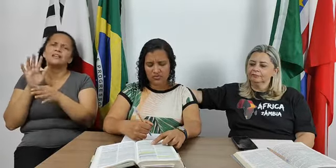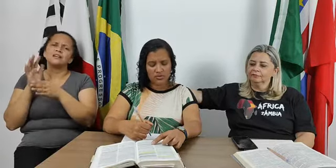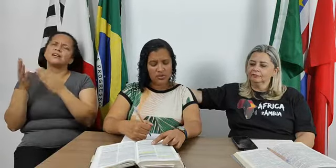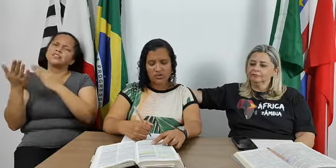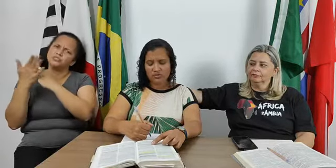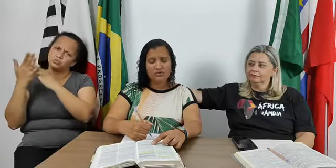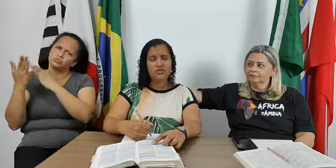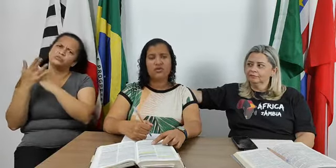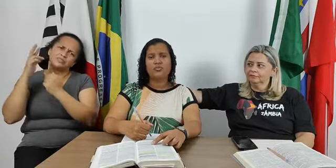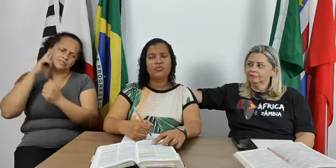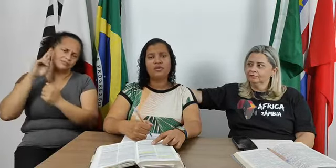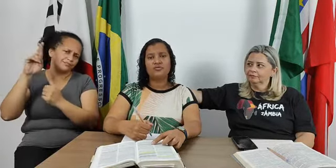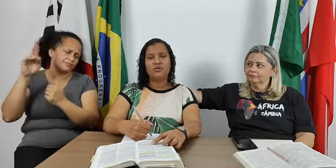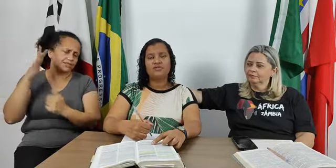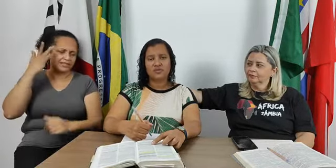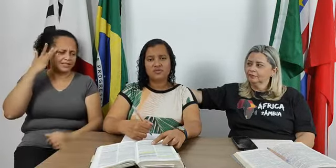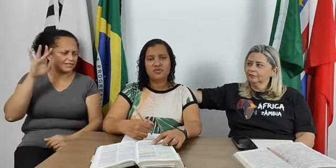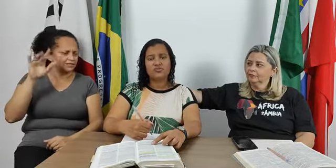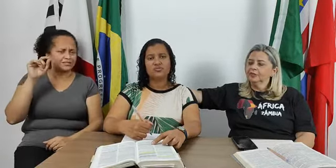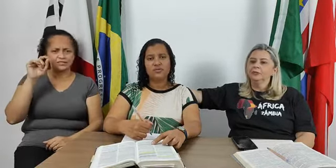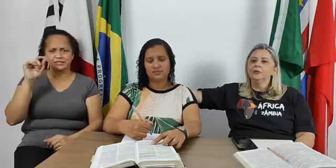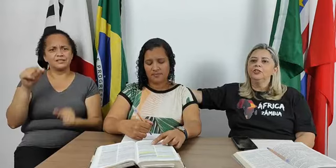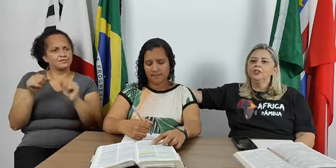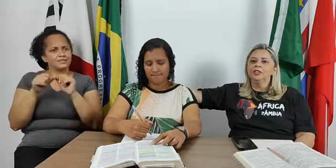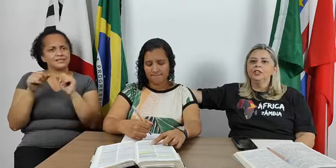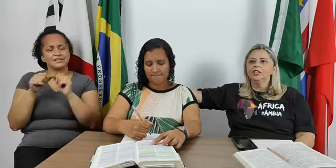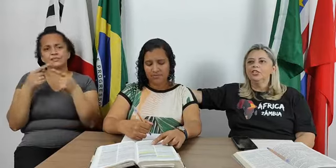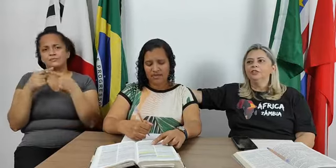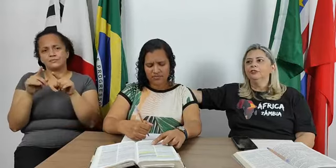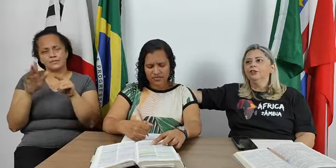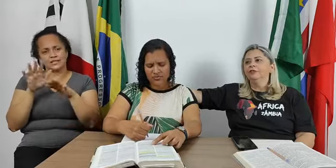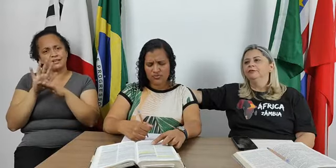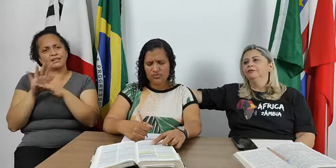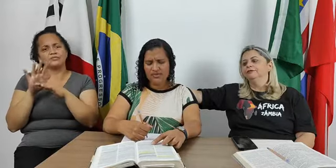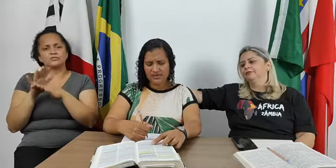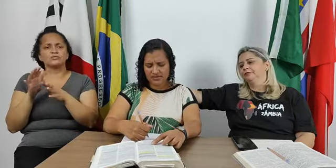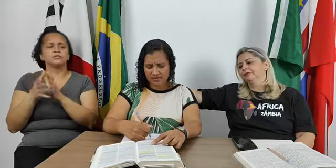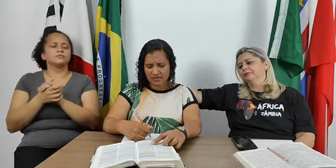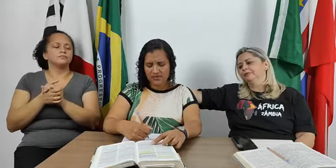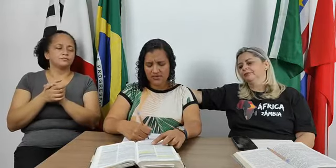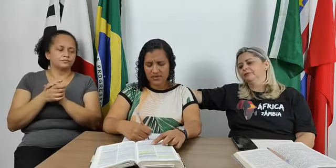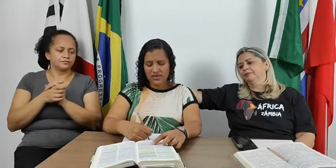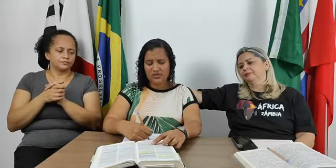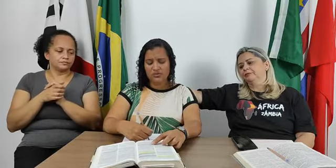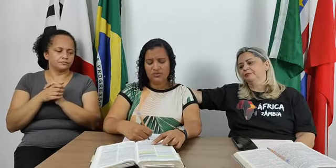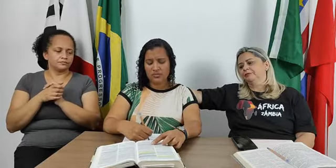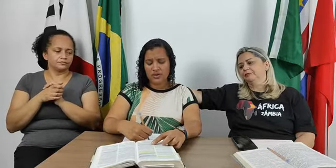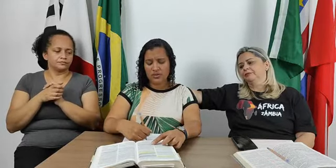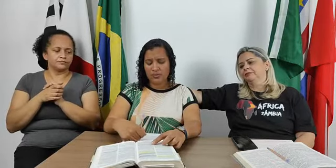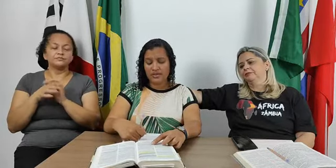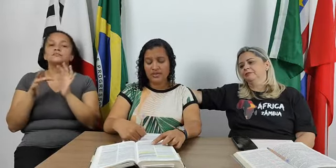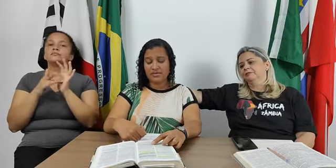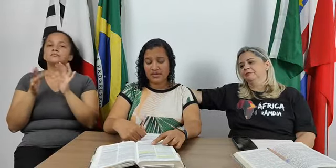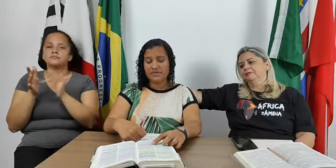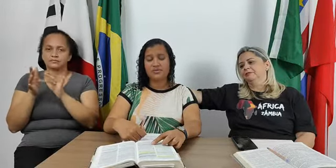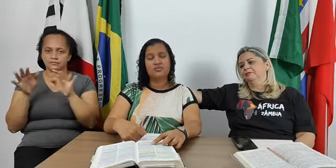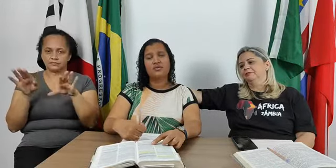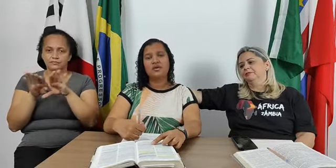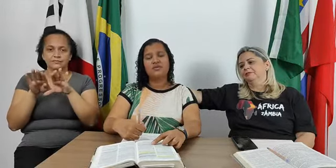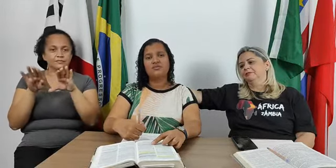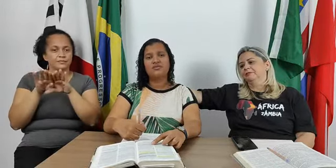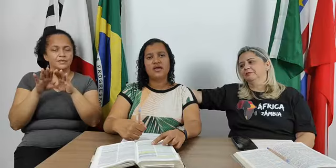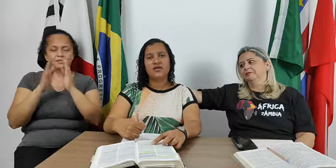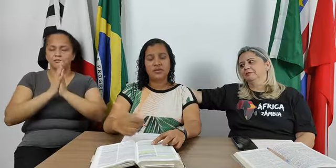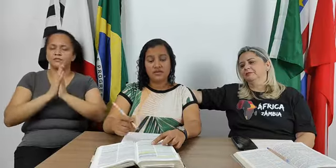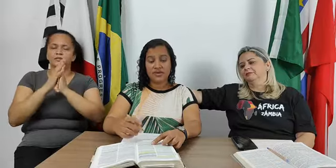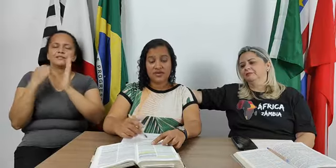Espírito Santo. Eu não sei o que eu faço, mas me ajuda. Pedindo e agindo. Me ajuda, exatamente. E Jesus também orou para que habitássemos com